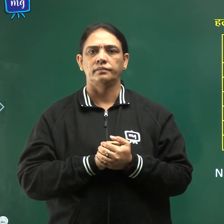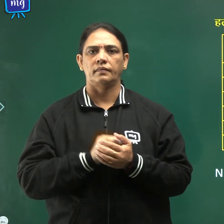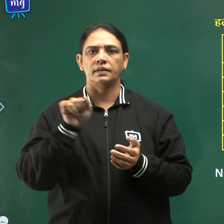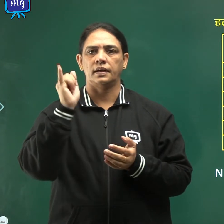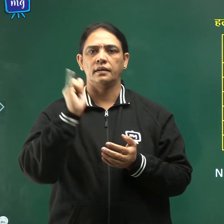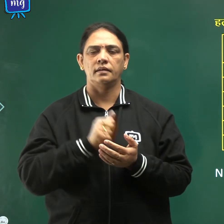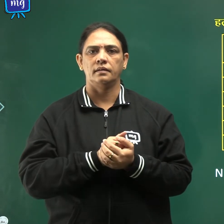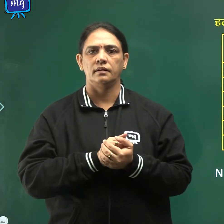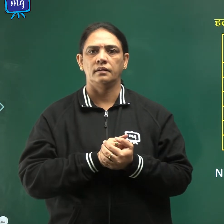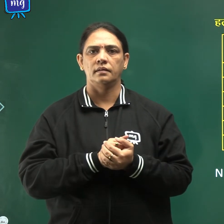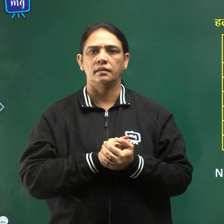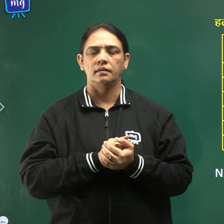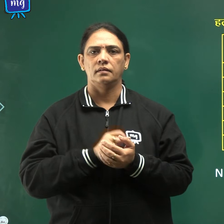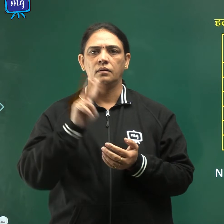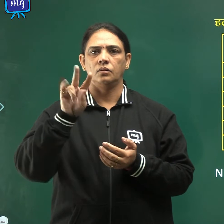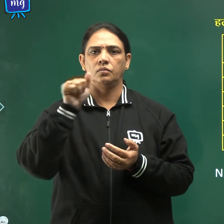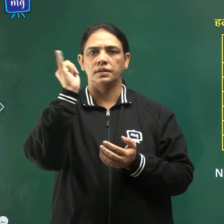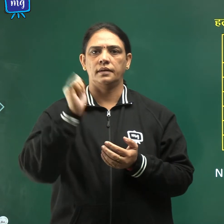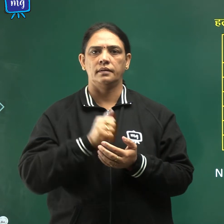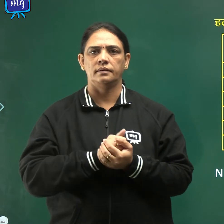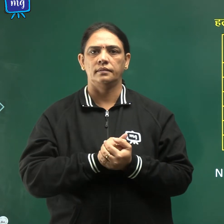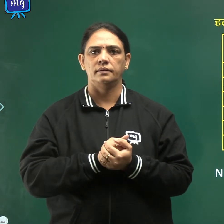6, 26,